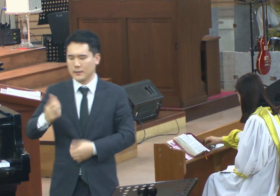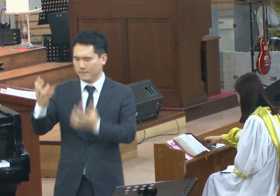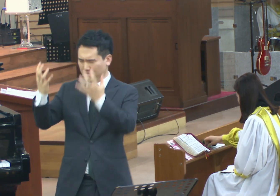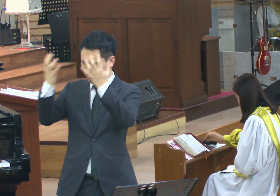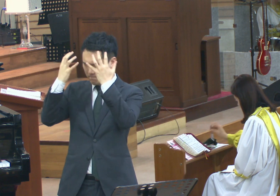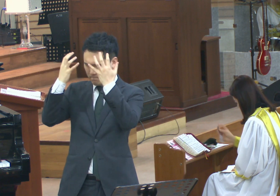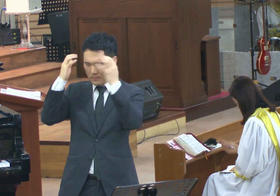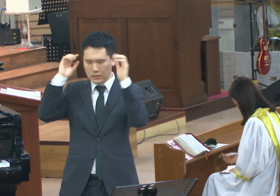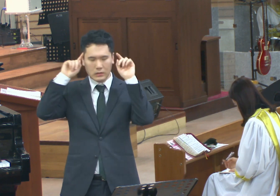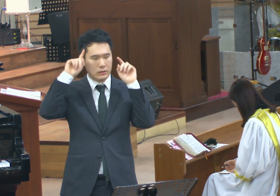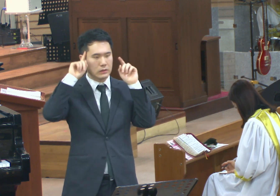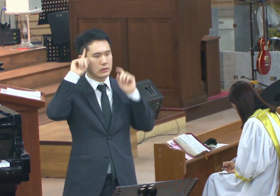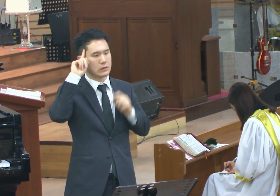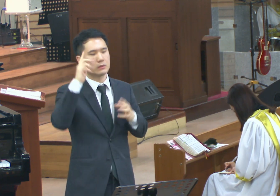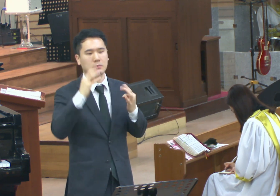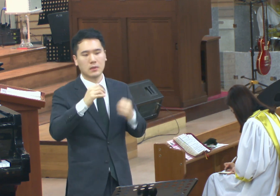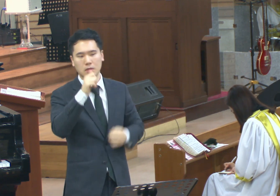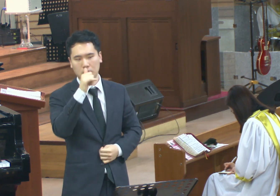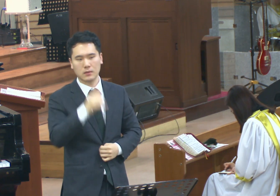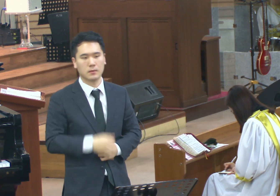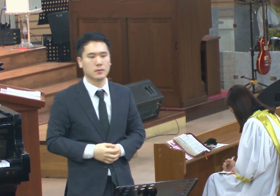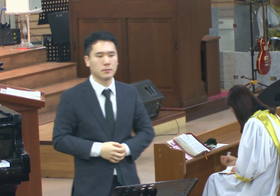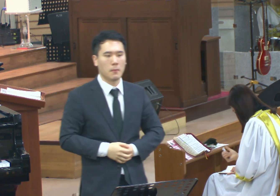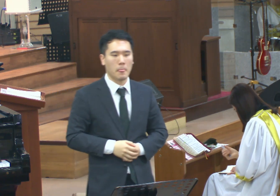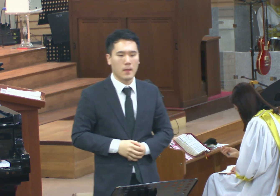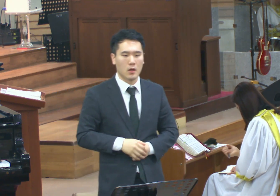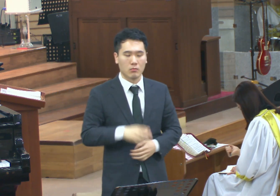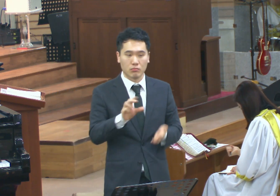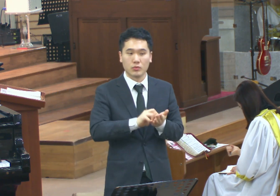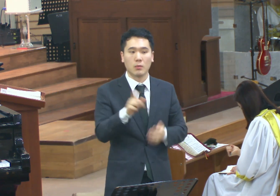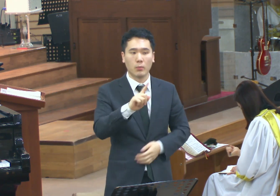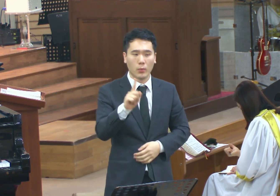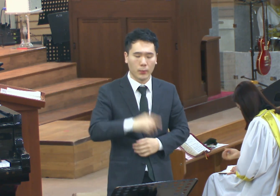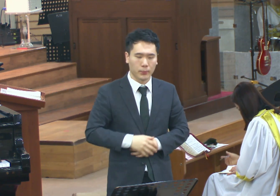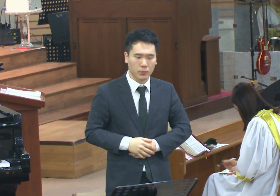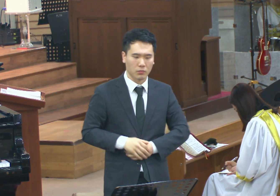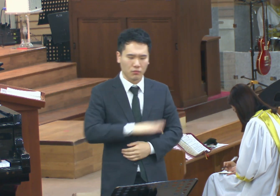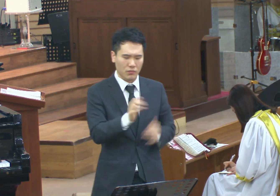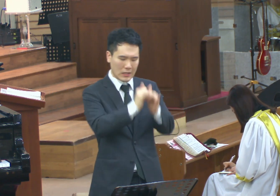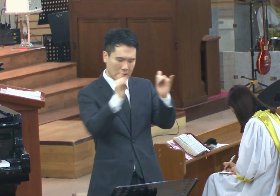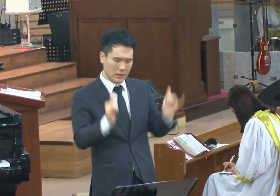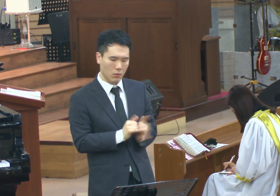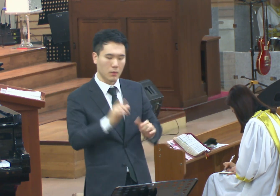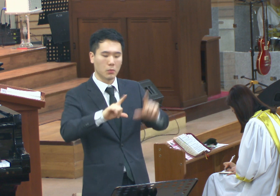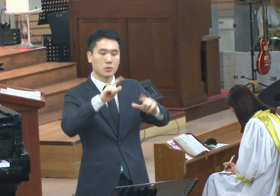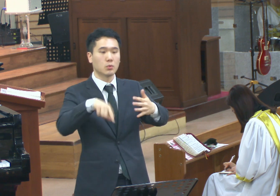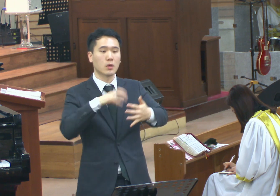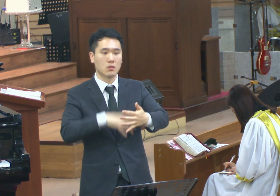문제는 이런 구조 속에서 자기 혐오에 빠질 개연성이